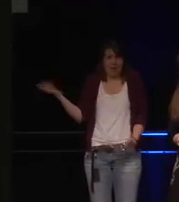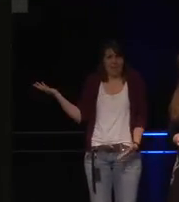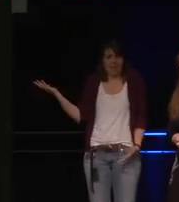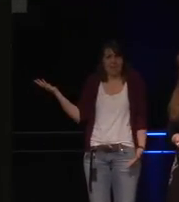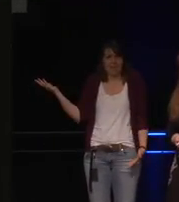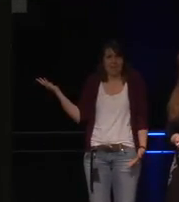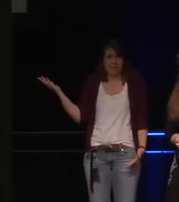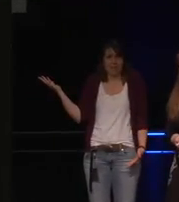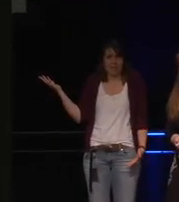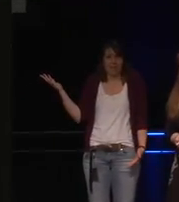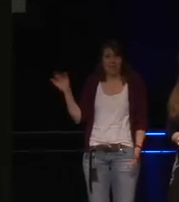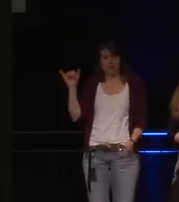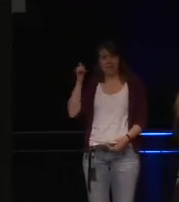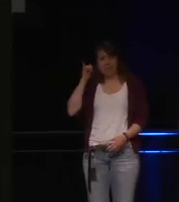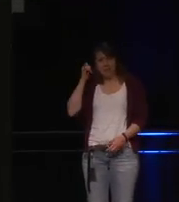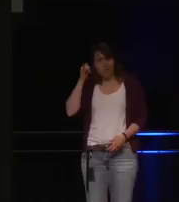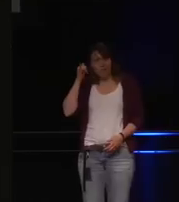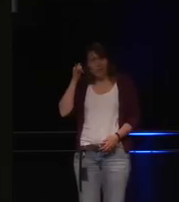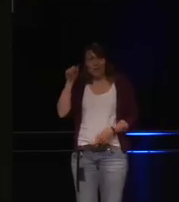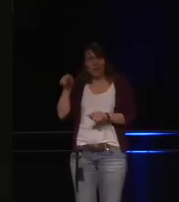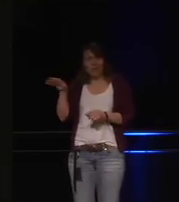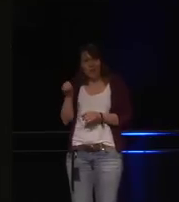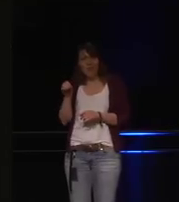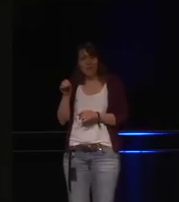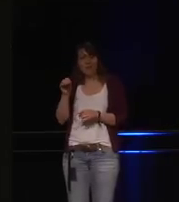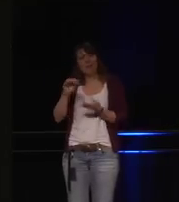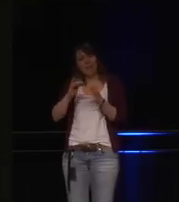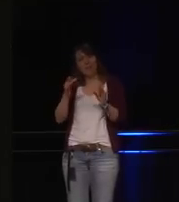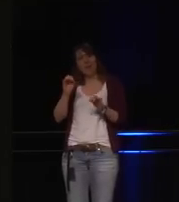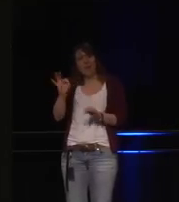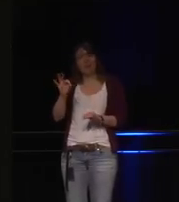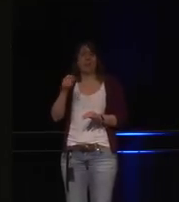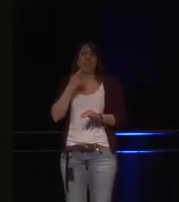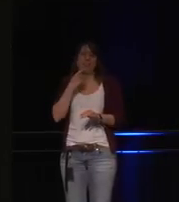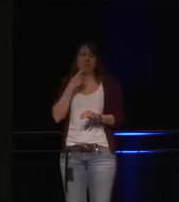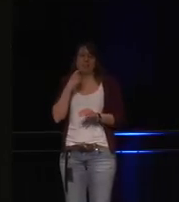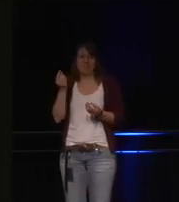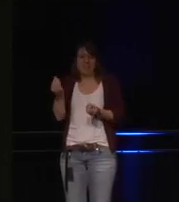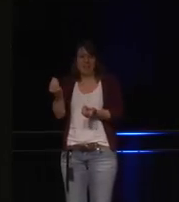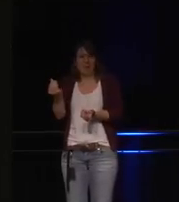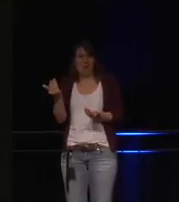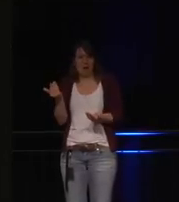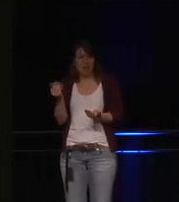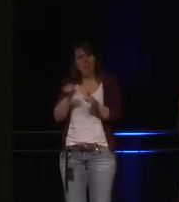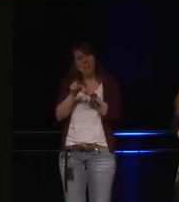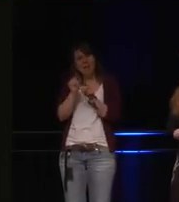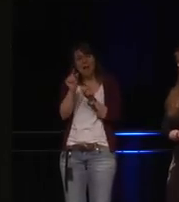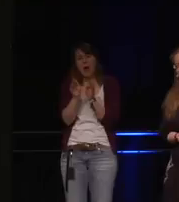Se trata de un sensor de, con internet de las cosas para el baño, que es una pequeña